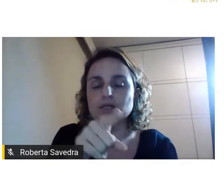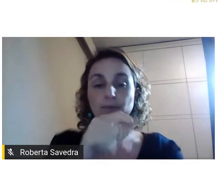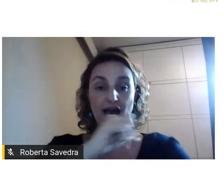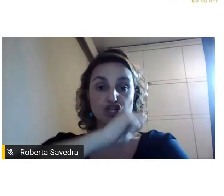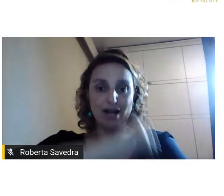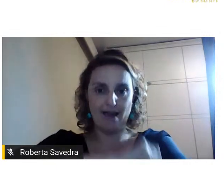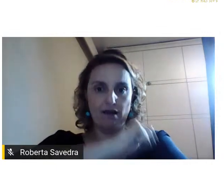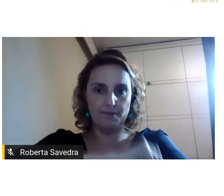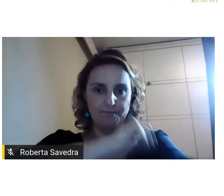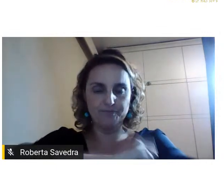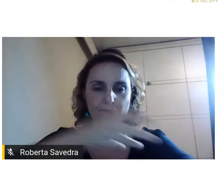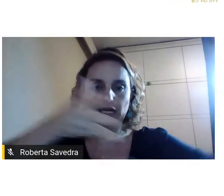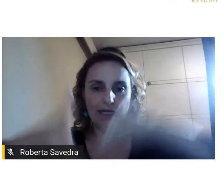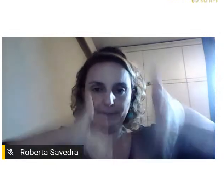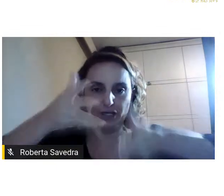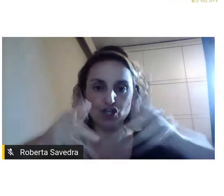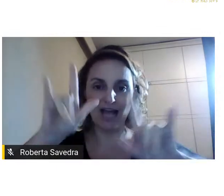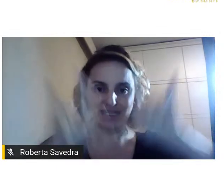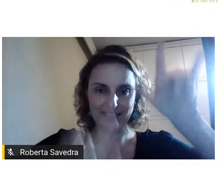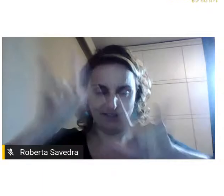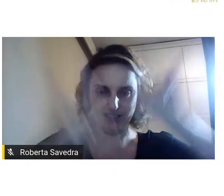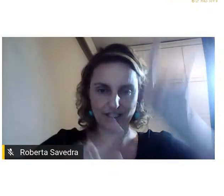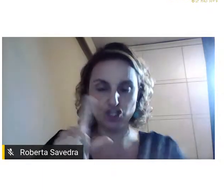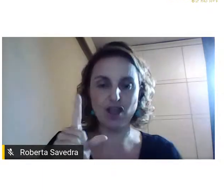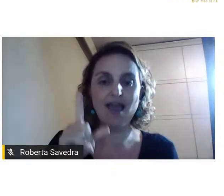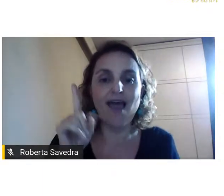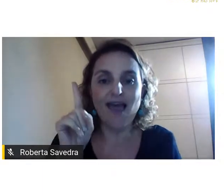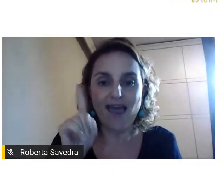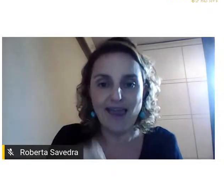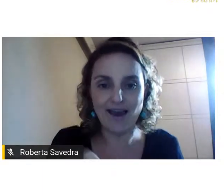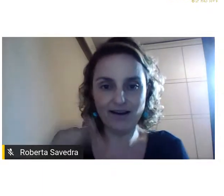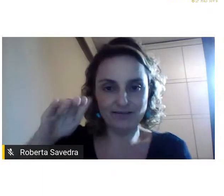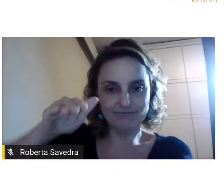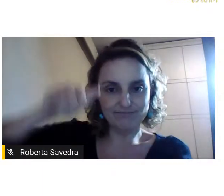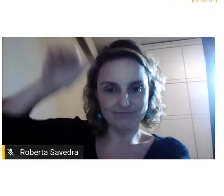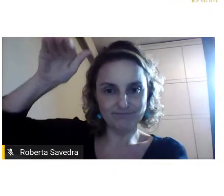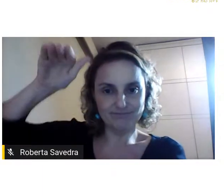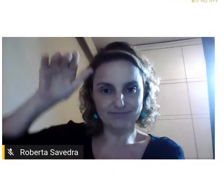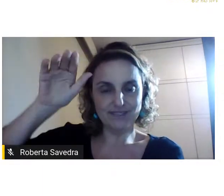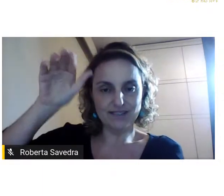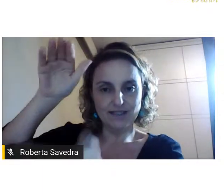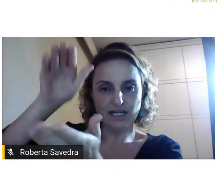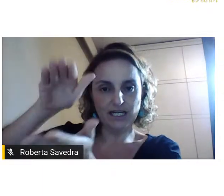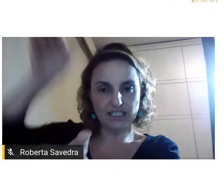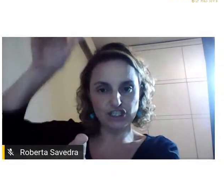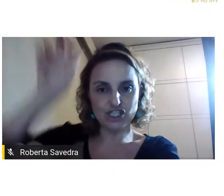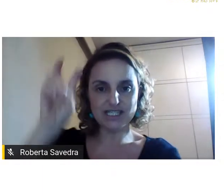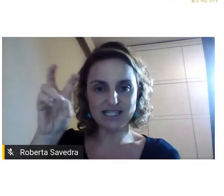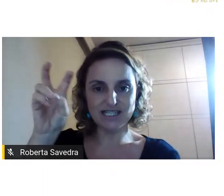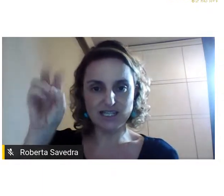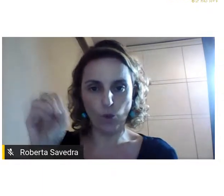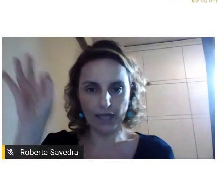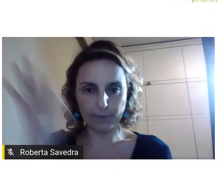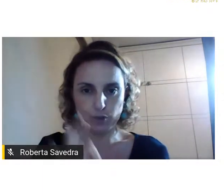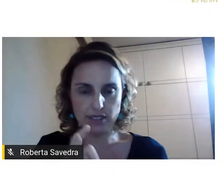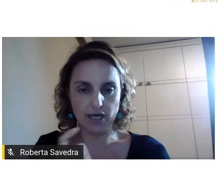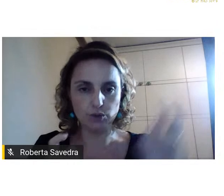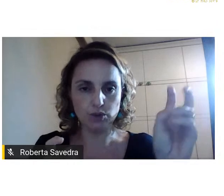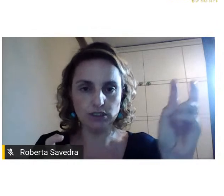qual os recursos tecnológicos em favor da comunidade surda por exemplo é para TVI é